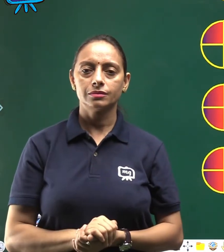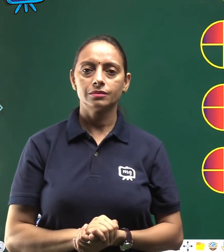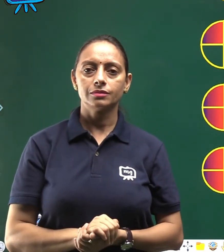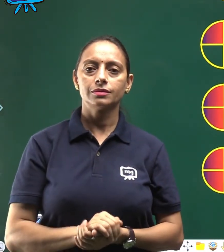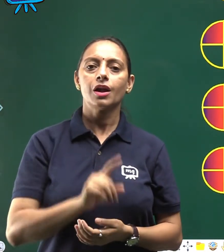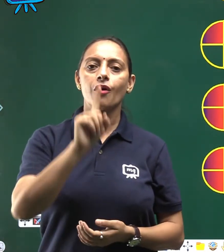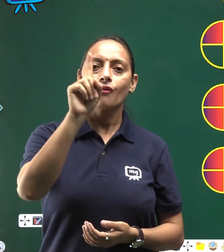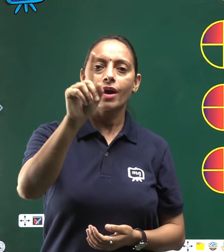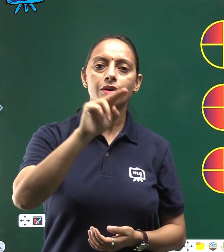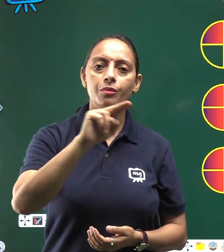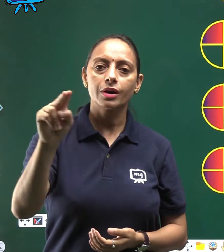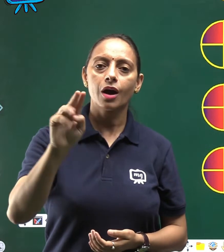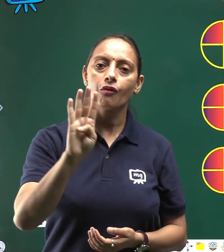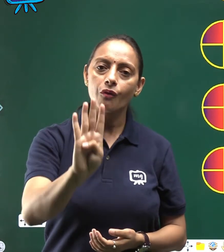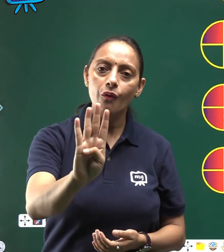एक चौथाई।